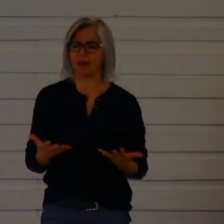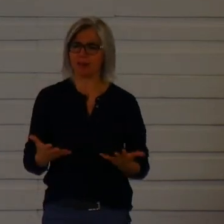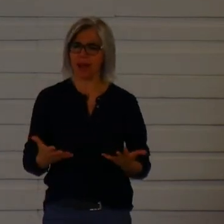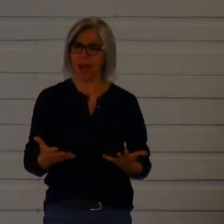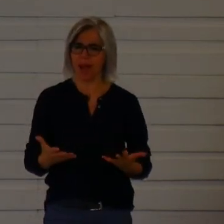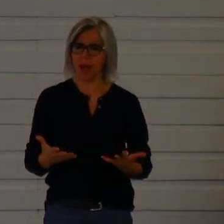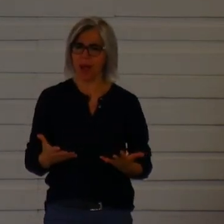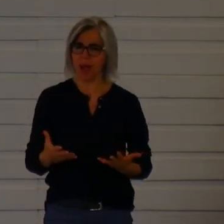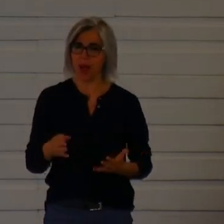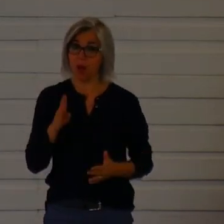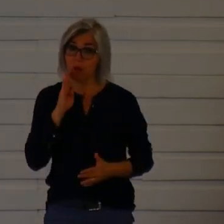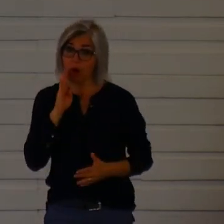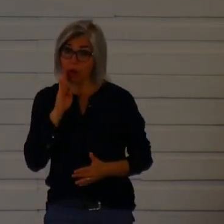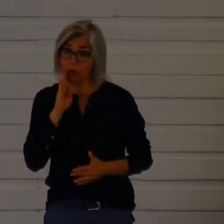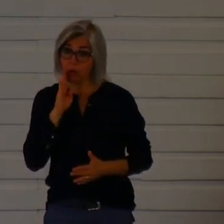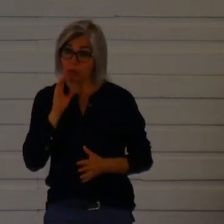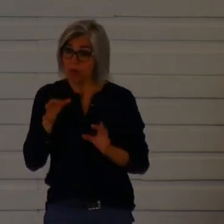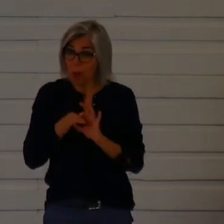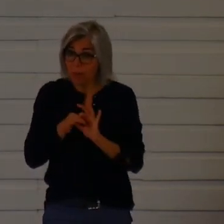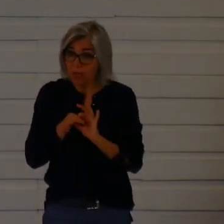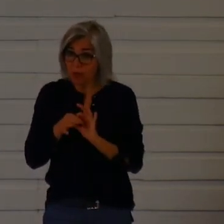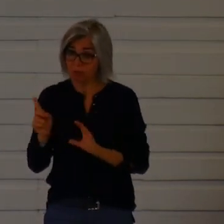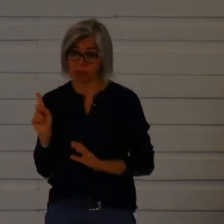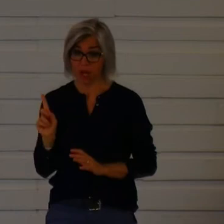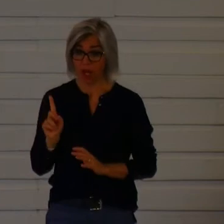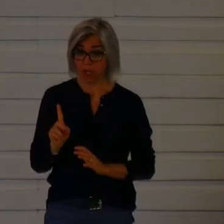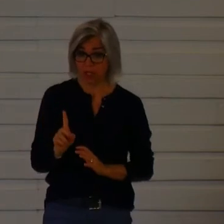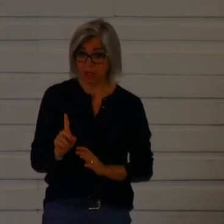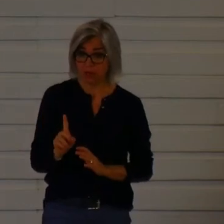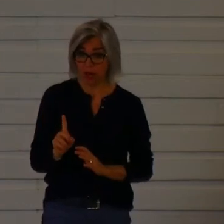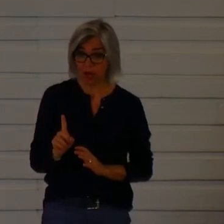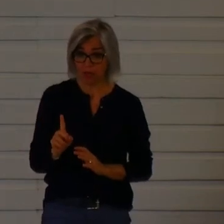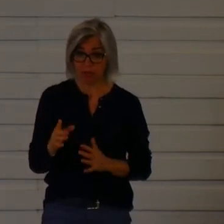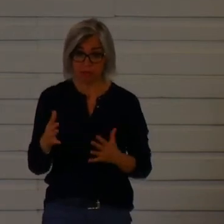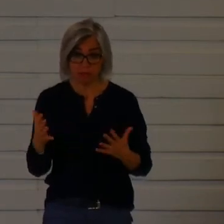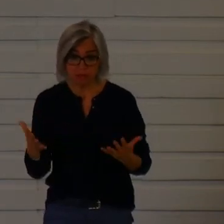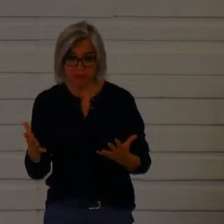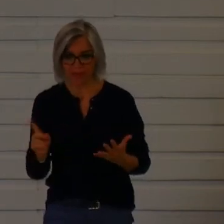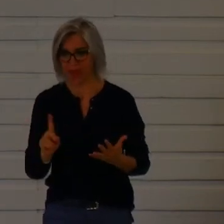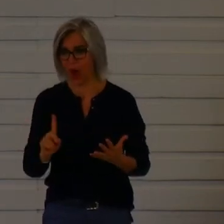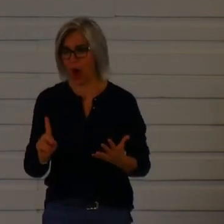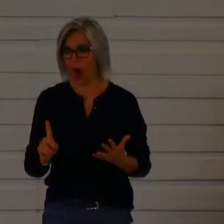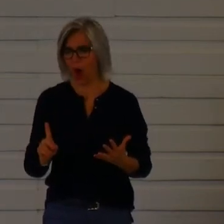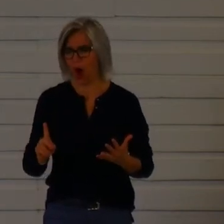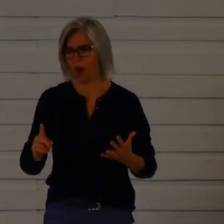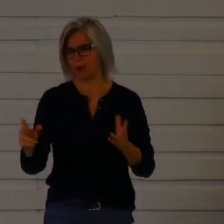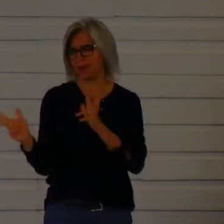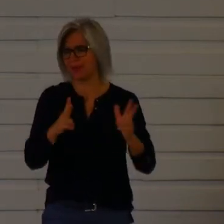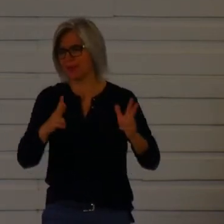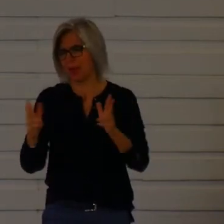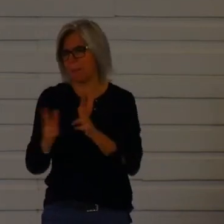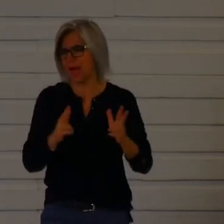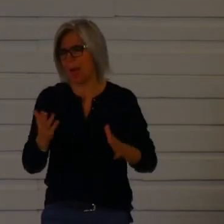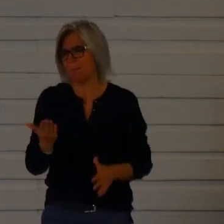di un uomo. Sì, forse in qualche modo ti possono aiutare, ma non calmerà la tempesta.